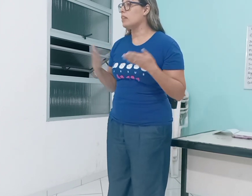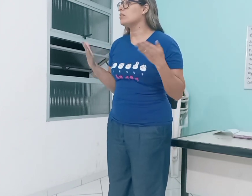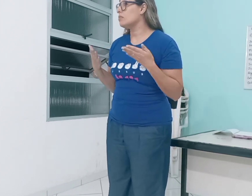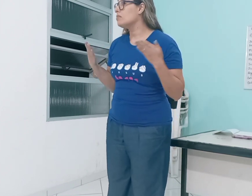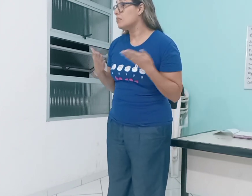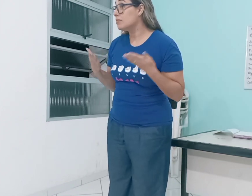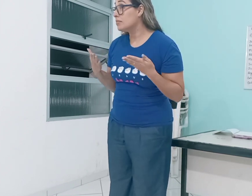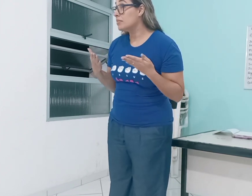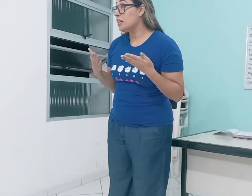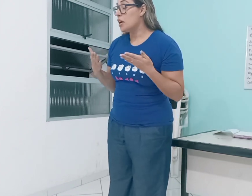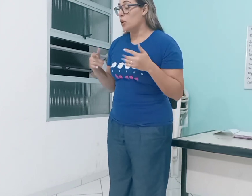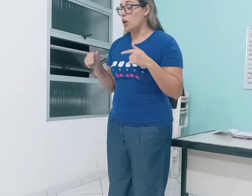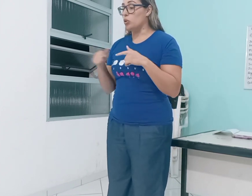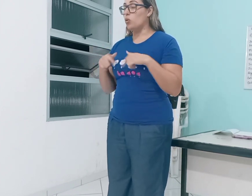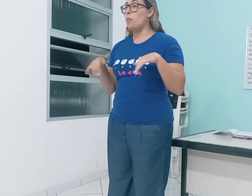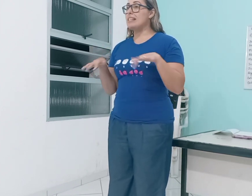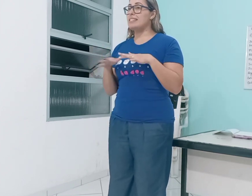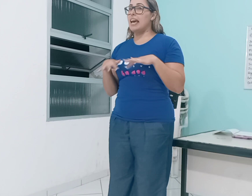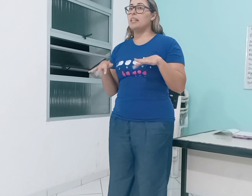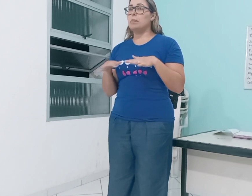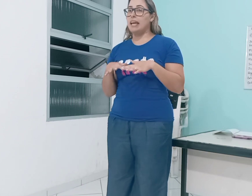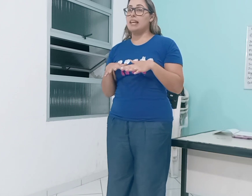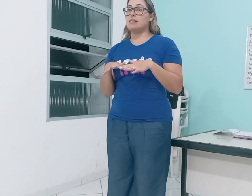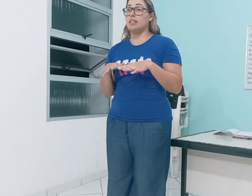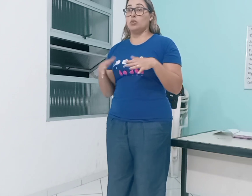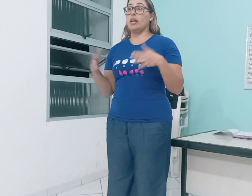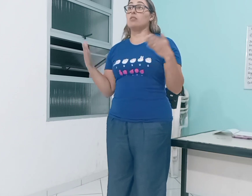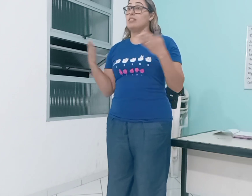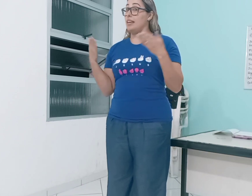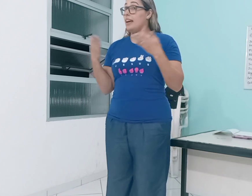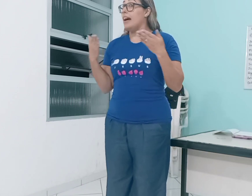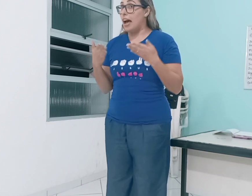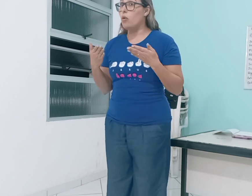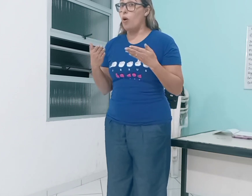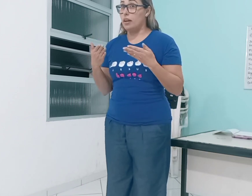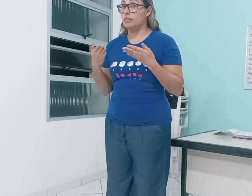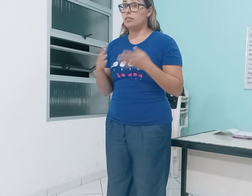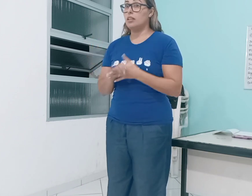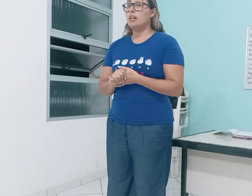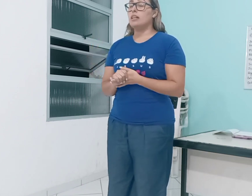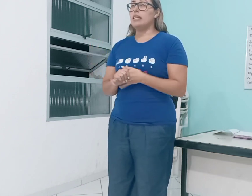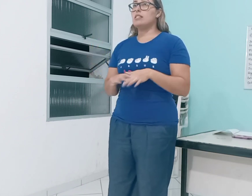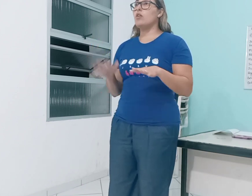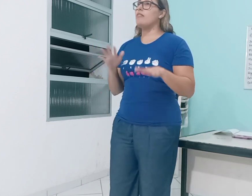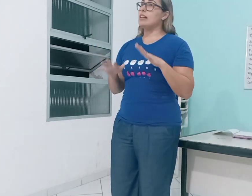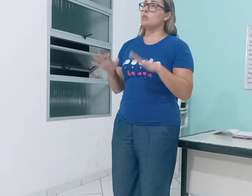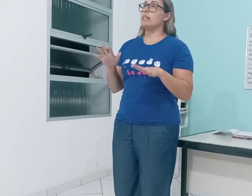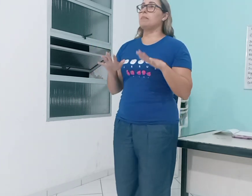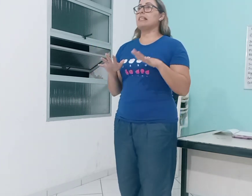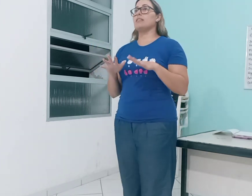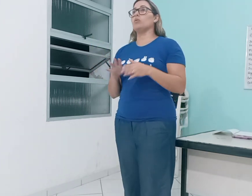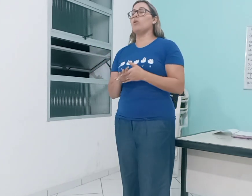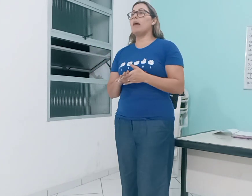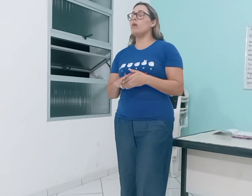movimento. Eu estou com uma certa pressa, então eu quero dizer agora. Mas se eu faço uma expressão normal,